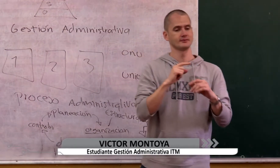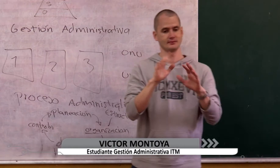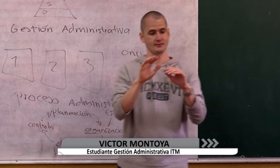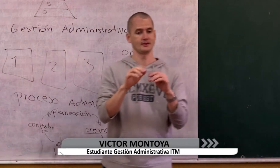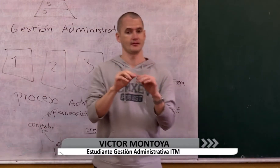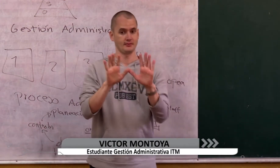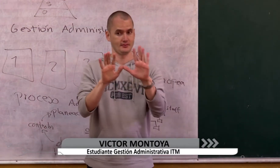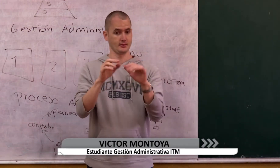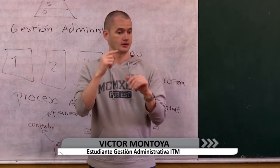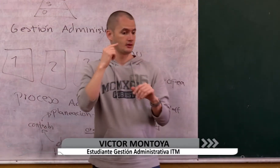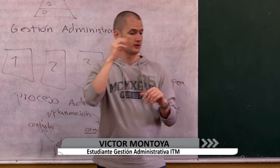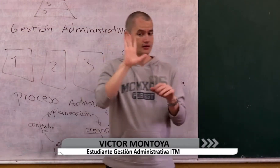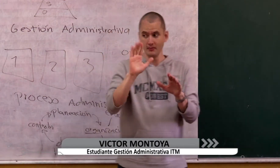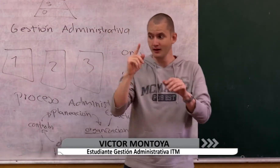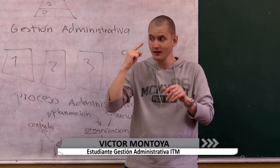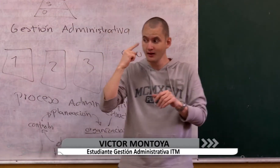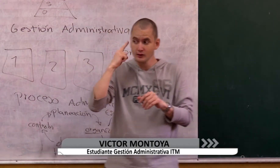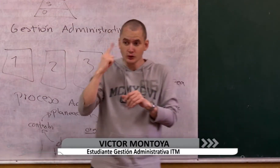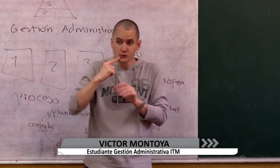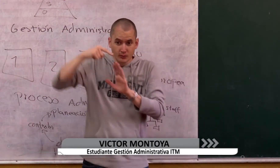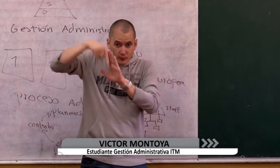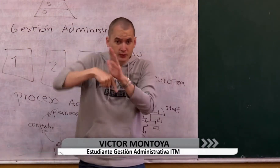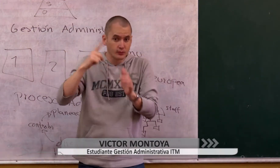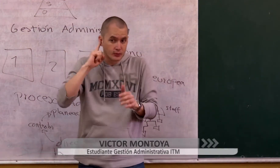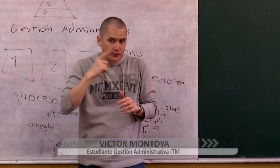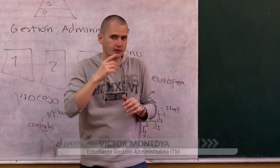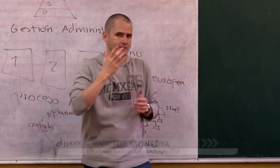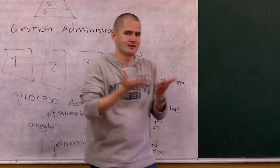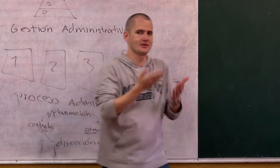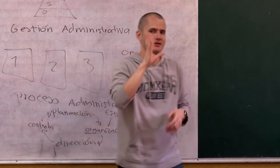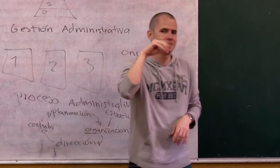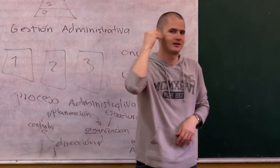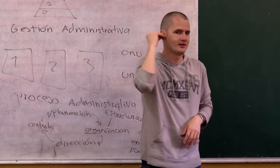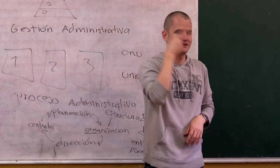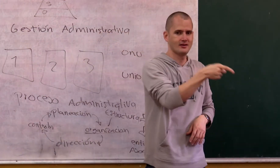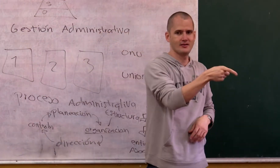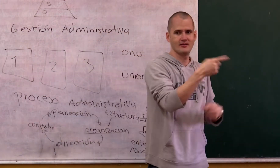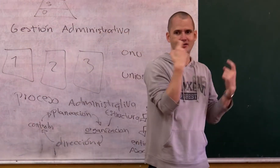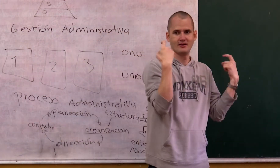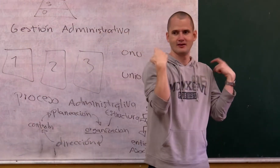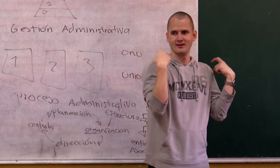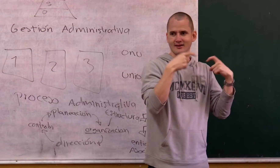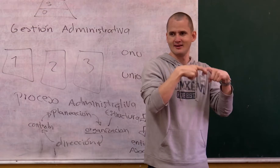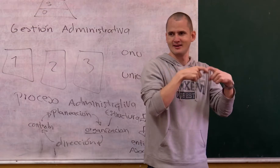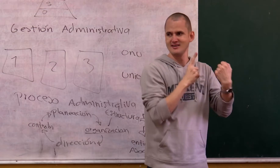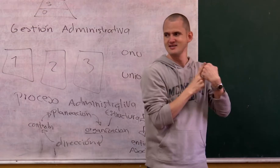los sordos profundos, vamos a la Fundación Proyectos Auditivos para aprender a oralizar.